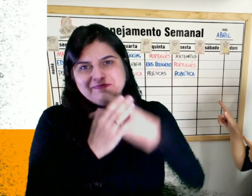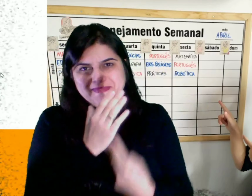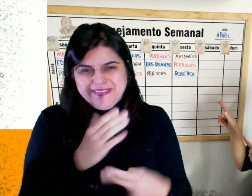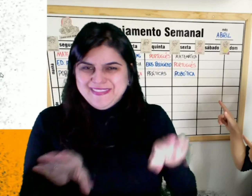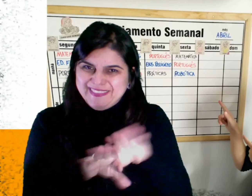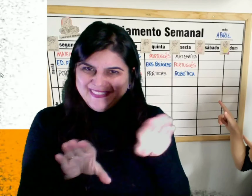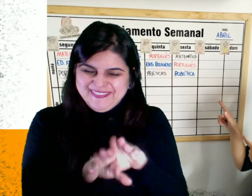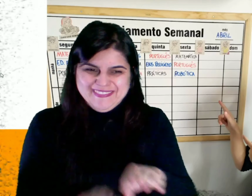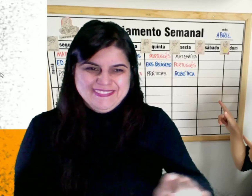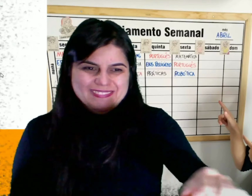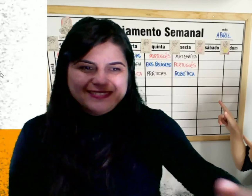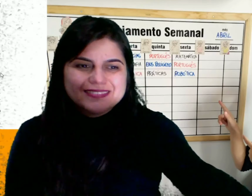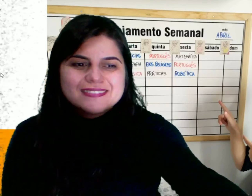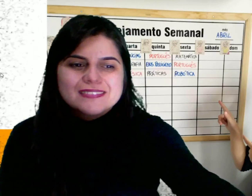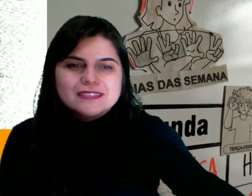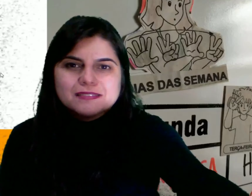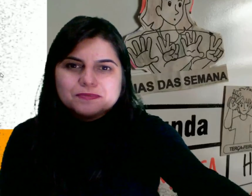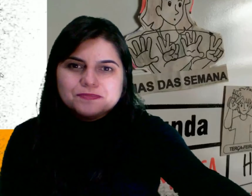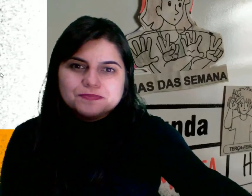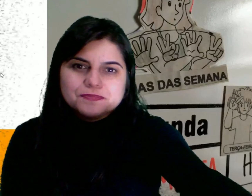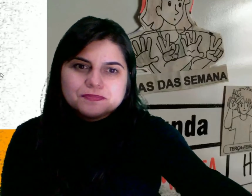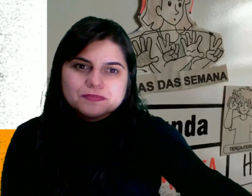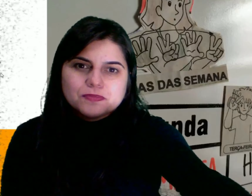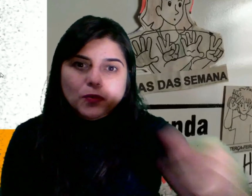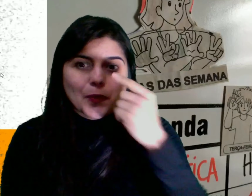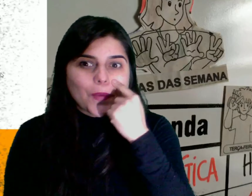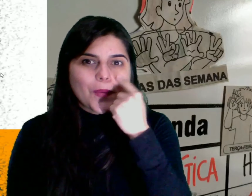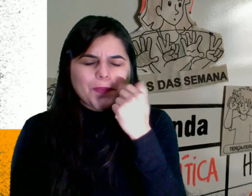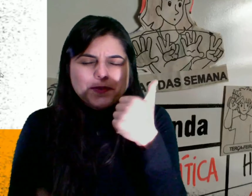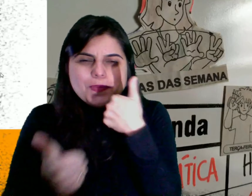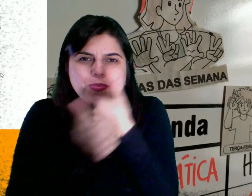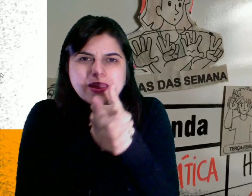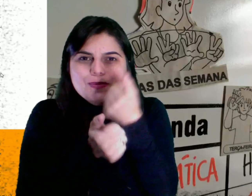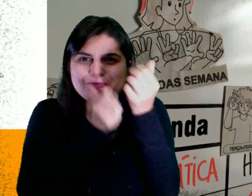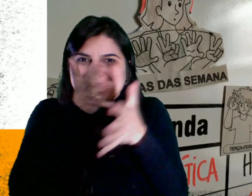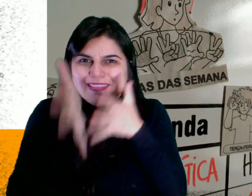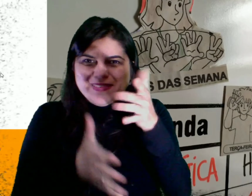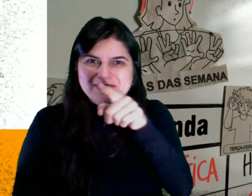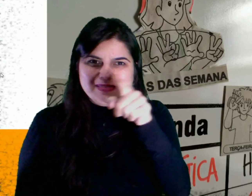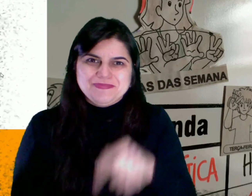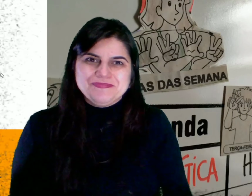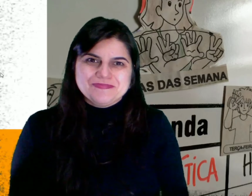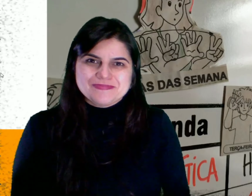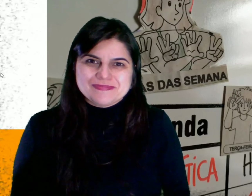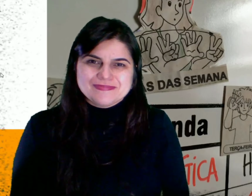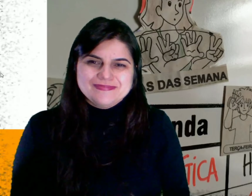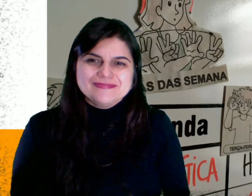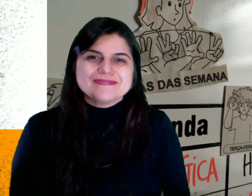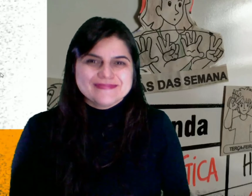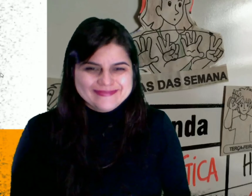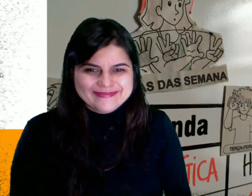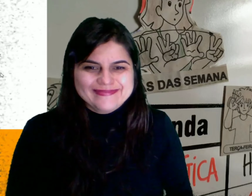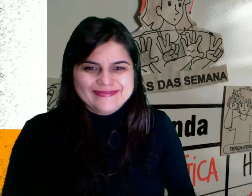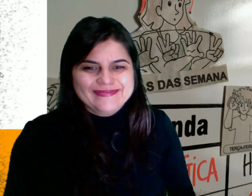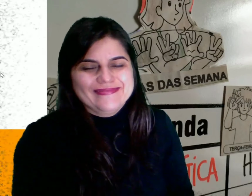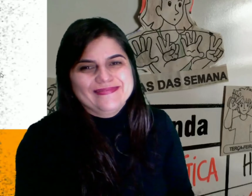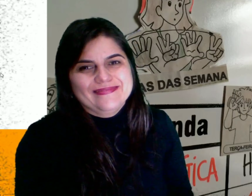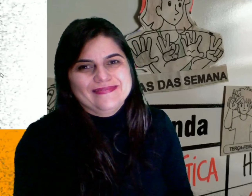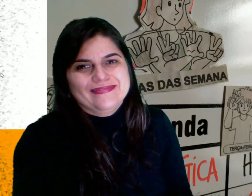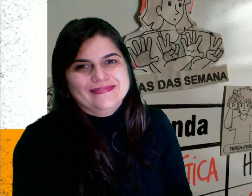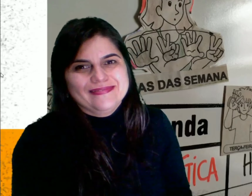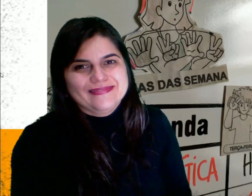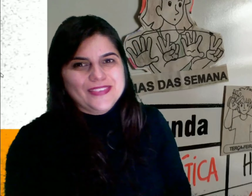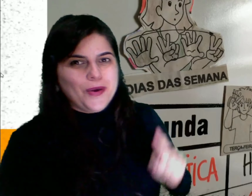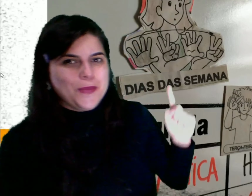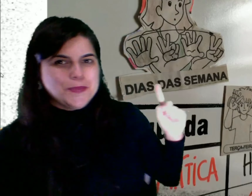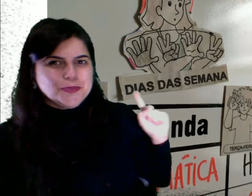nas lojas, né? Eu coloquei inclusive ali algumas imagens de libras com o intuito, né, de meu filho já crescer com